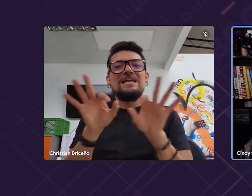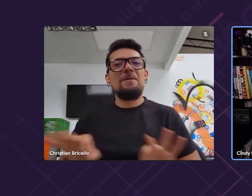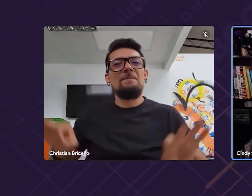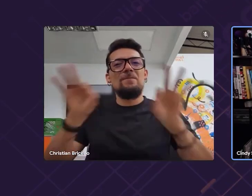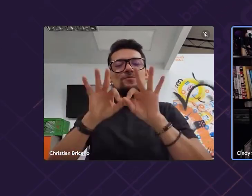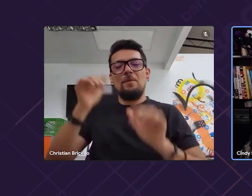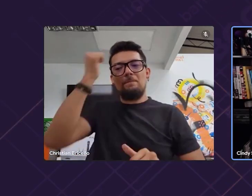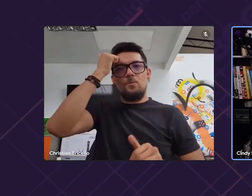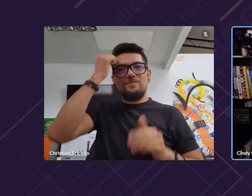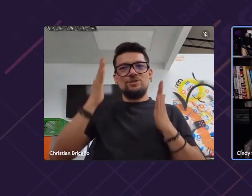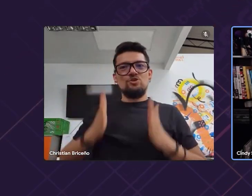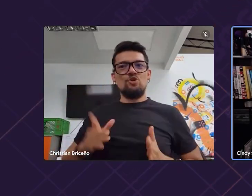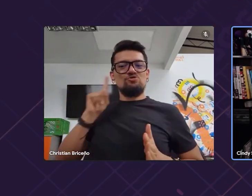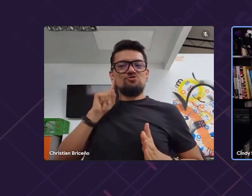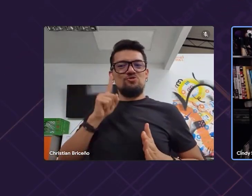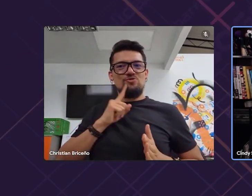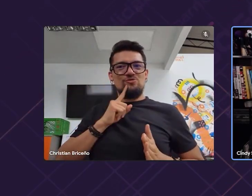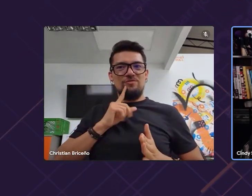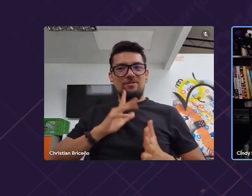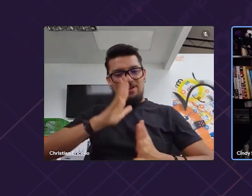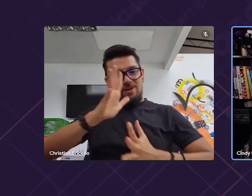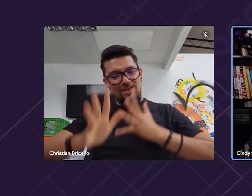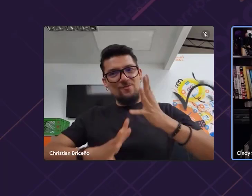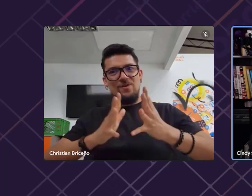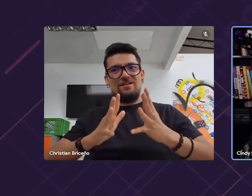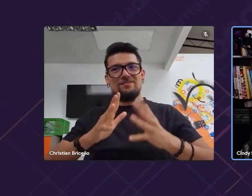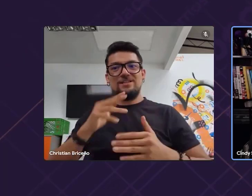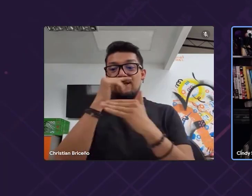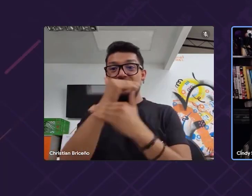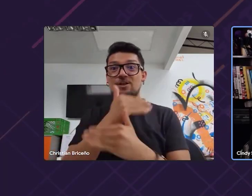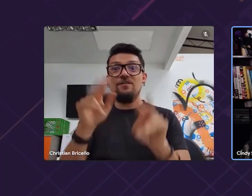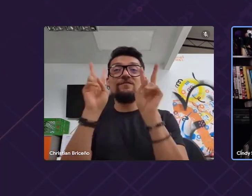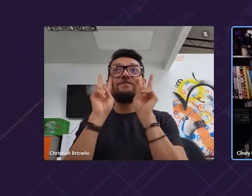razonables para, para el programa.